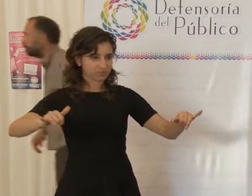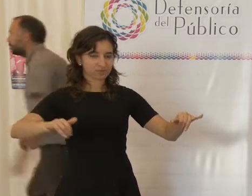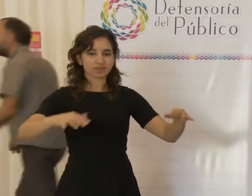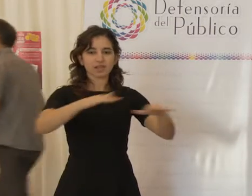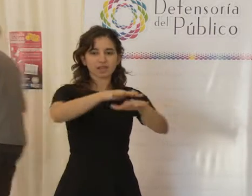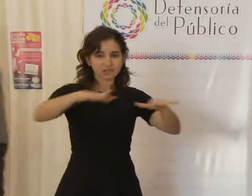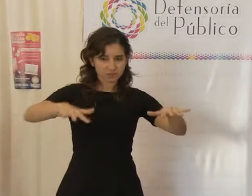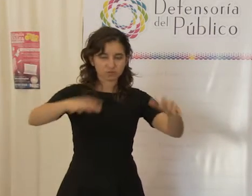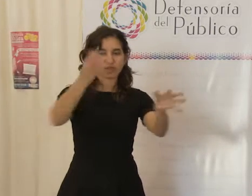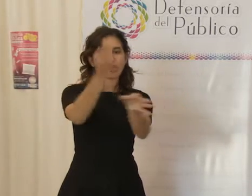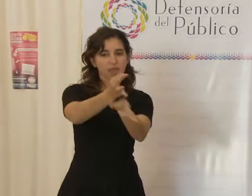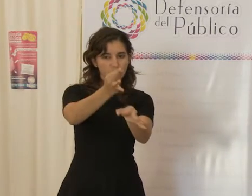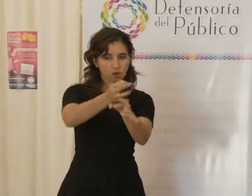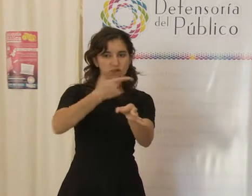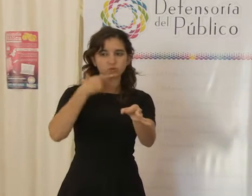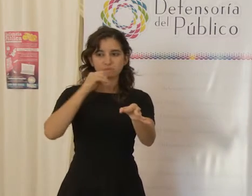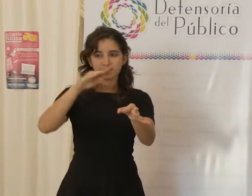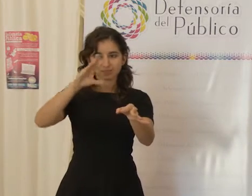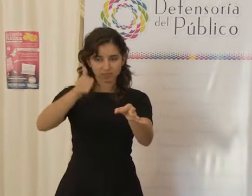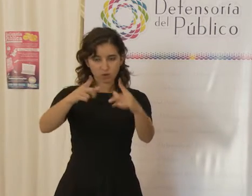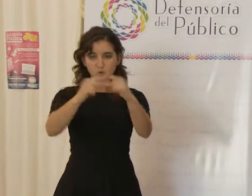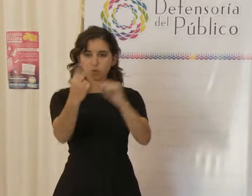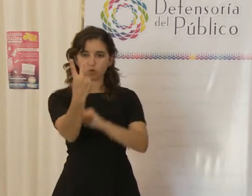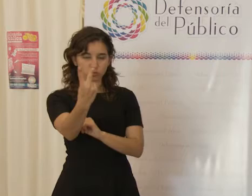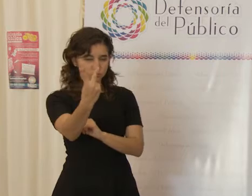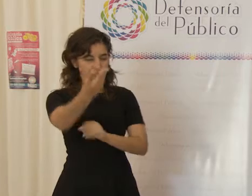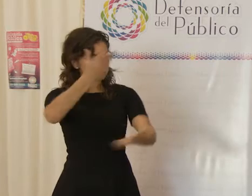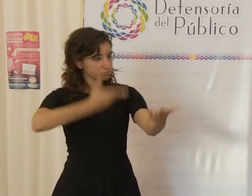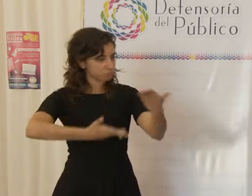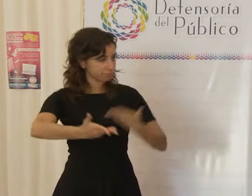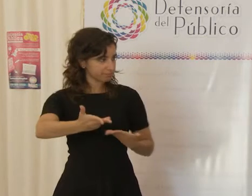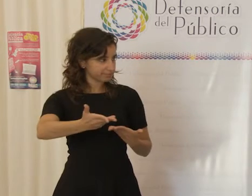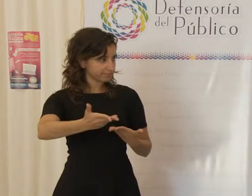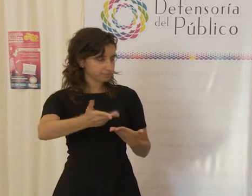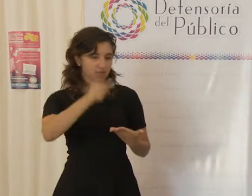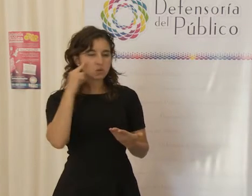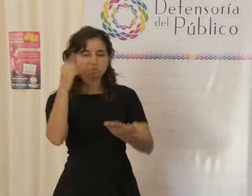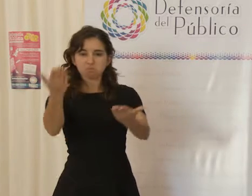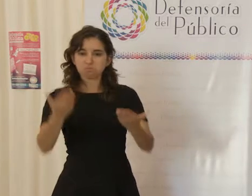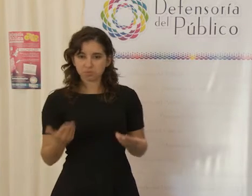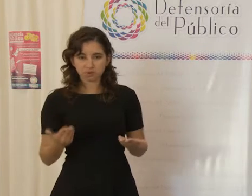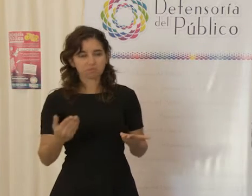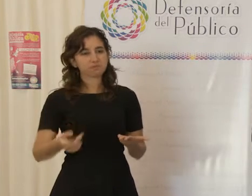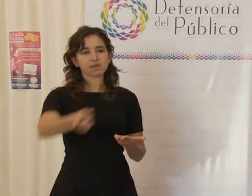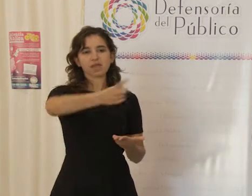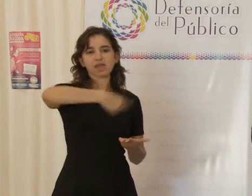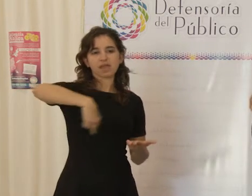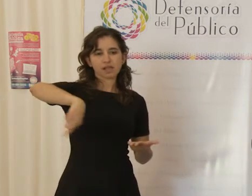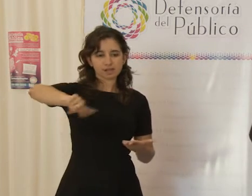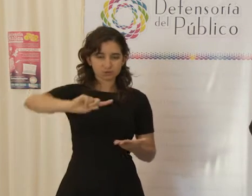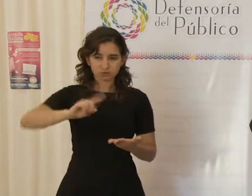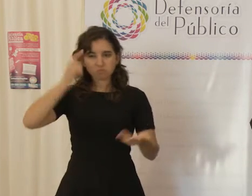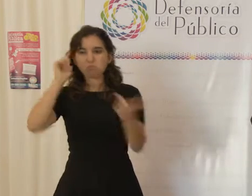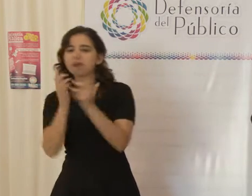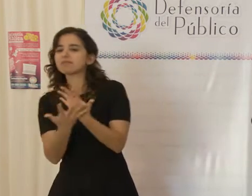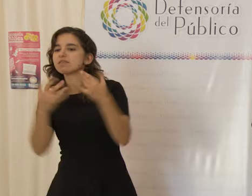suipacha número 2 que participaron y los invitamos para para que puedan charlar y contarnos la experiencia que